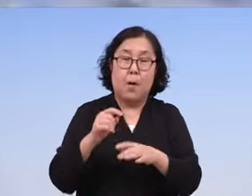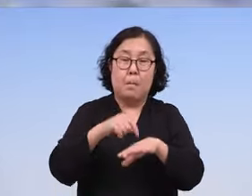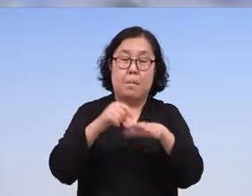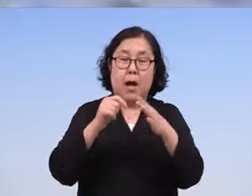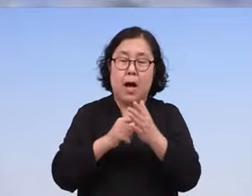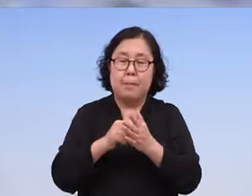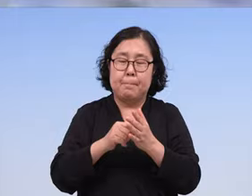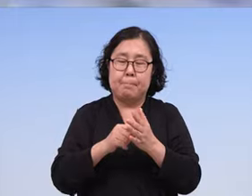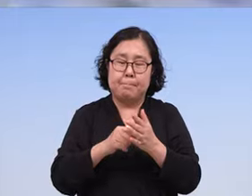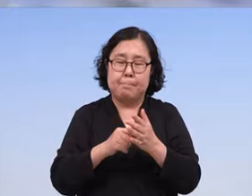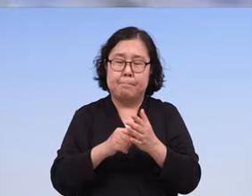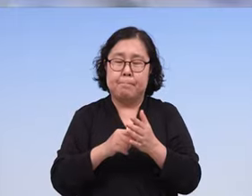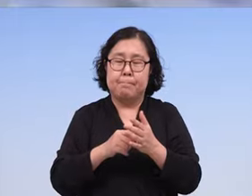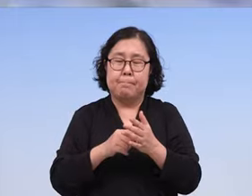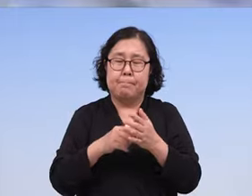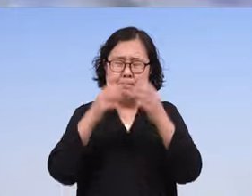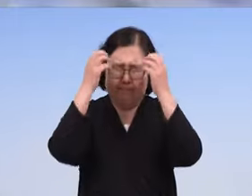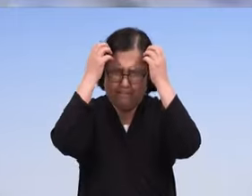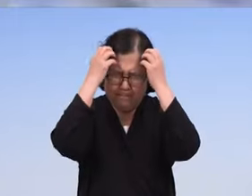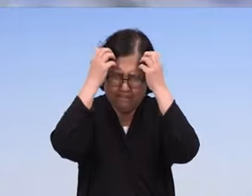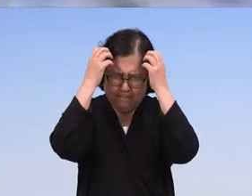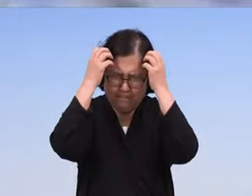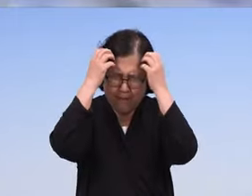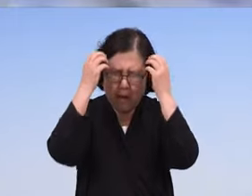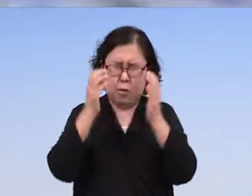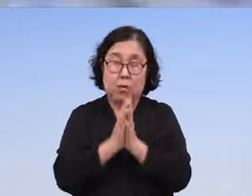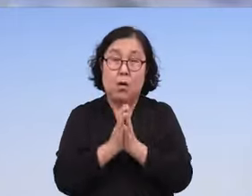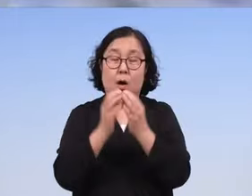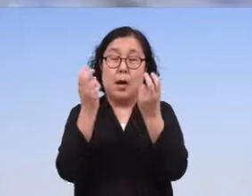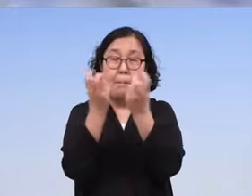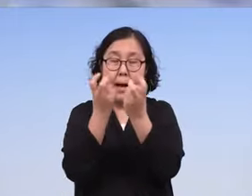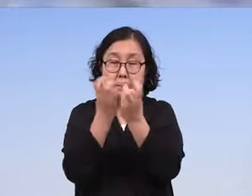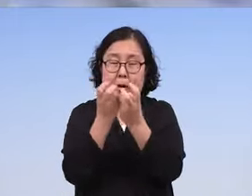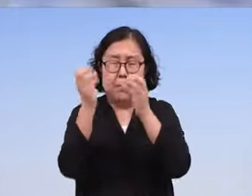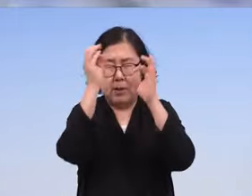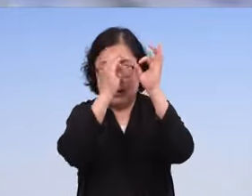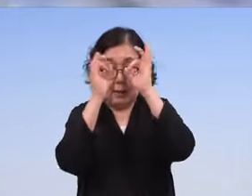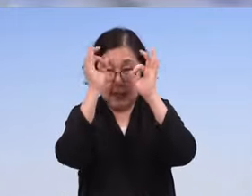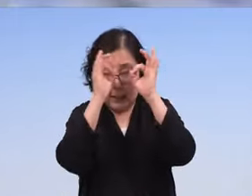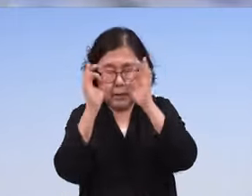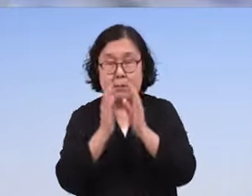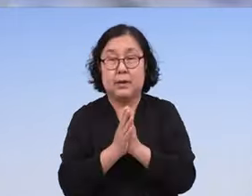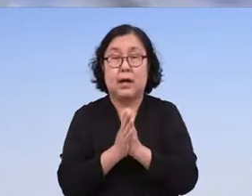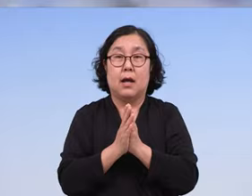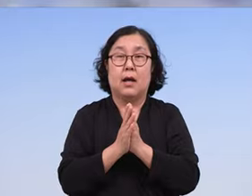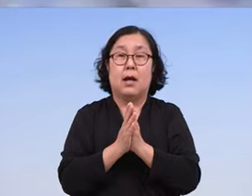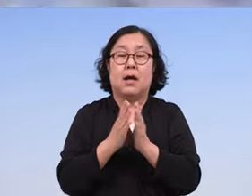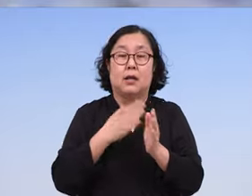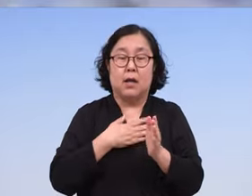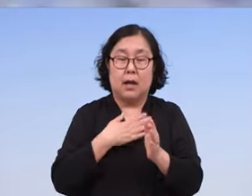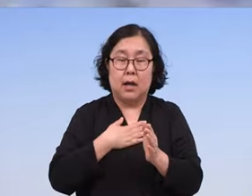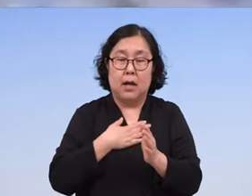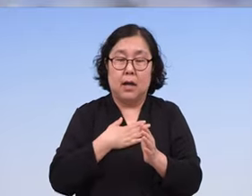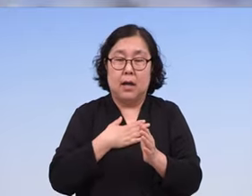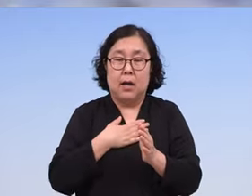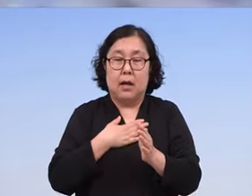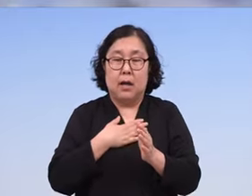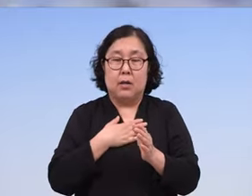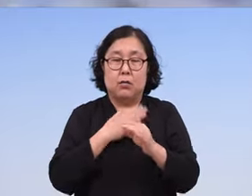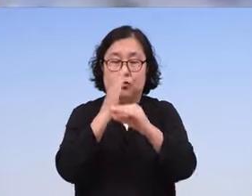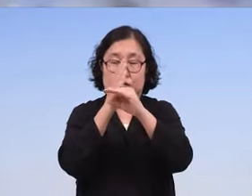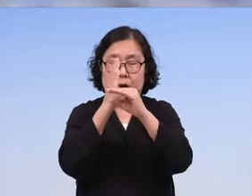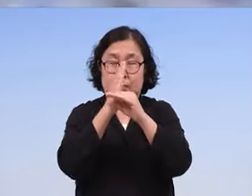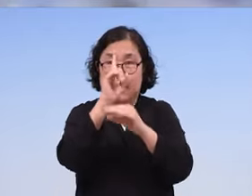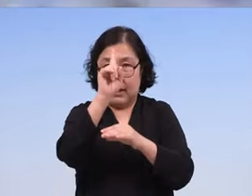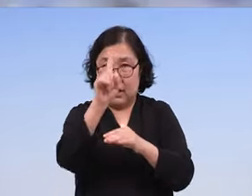너무나 마음고생하면서 기도하면서 대안을 찾고 그랬는데요. 우리 하나님은 여기 제가 뭐 어떻게 될지 뭐 어떻게 할지도